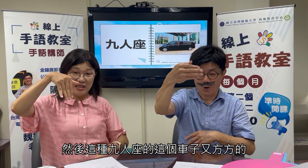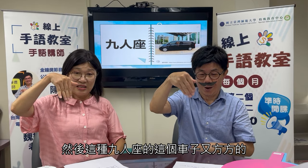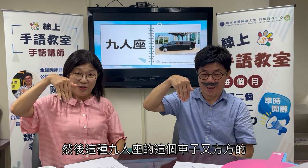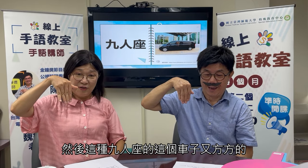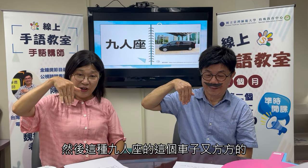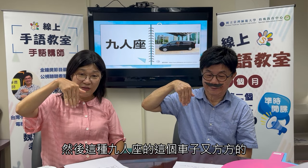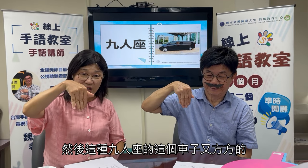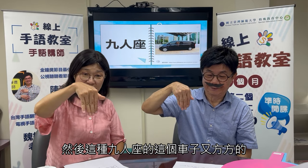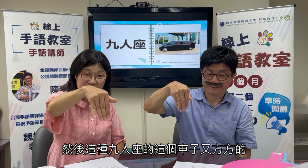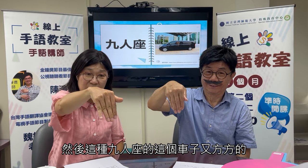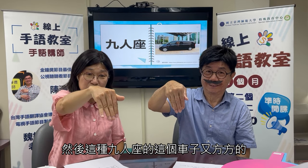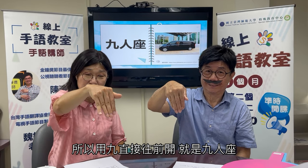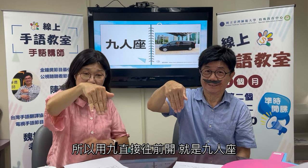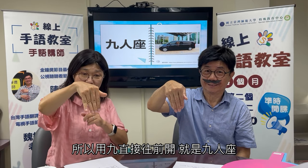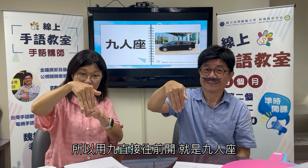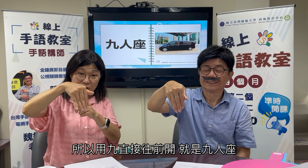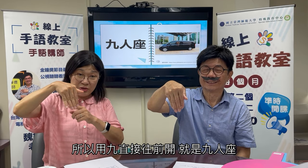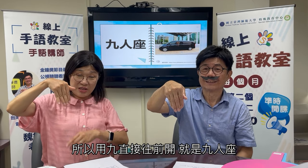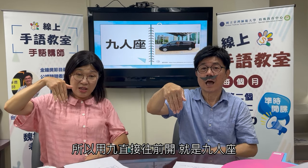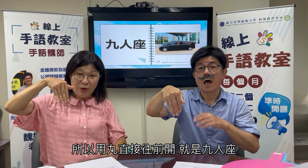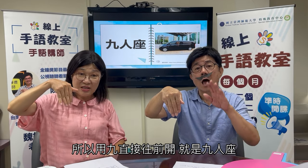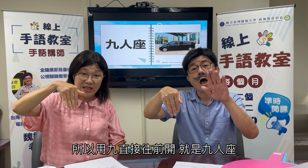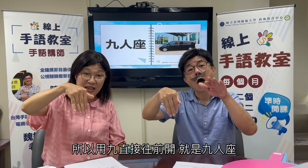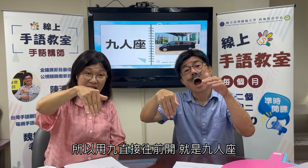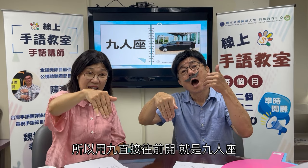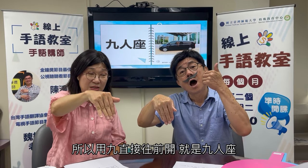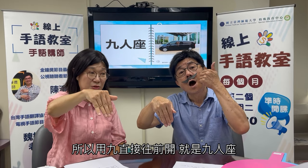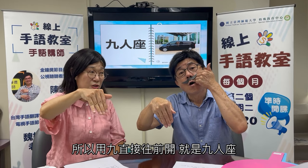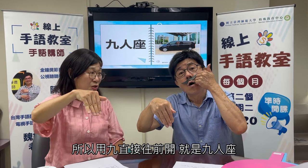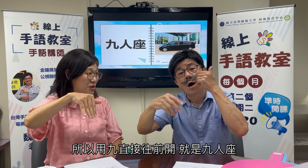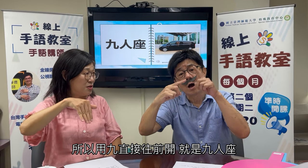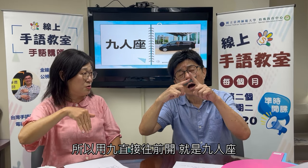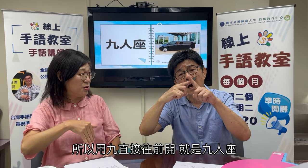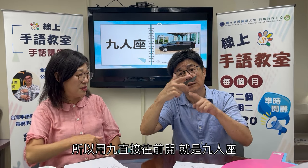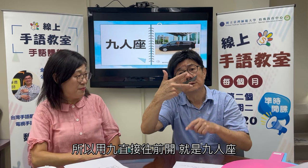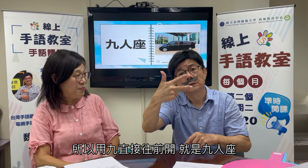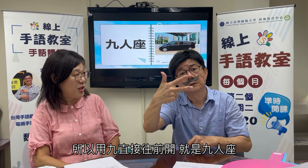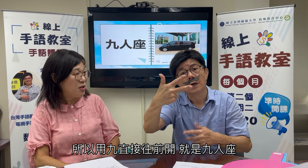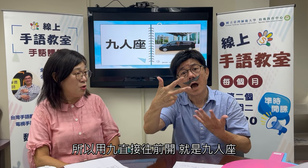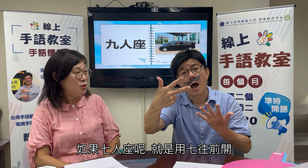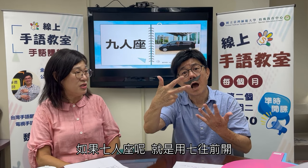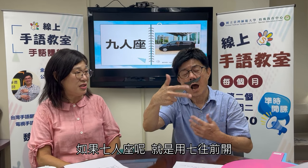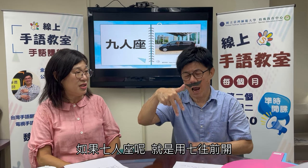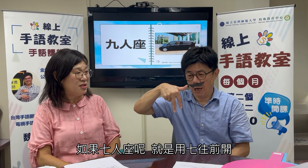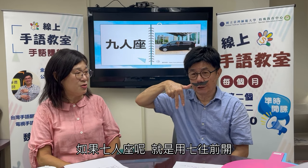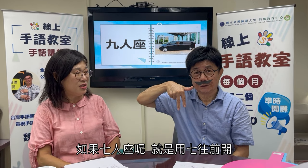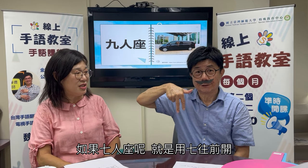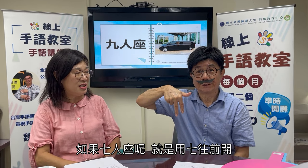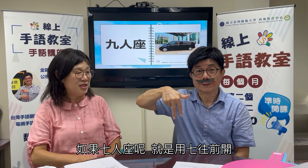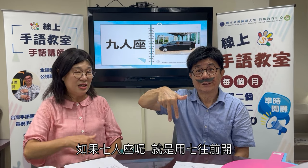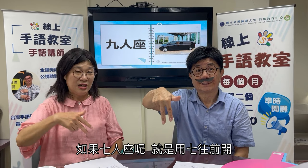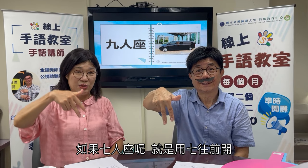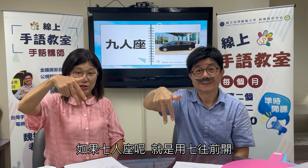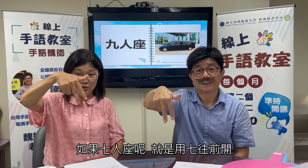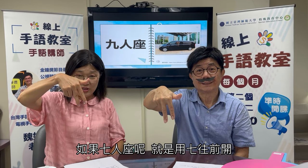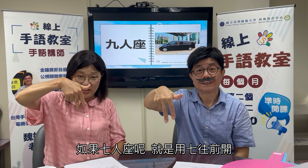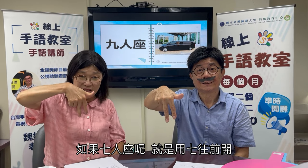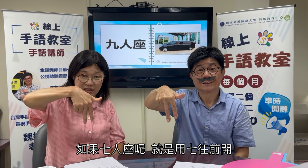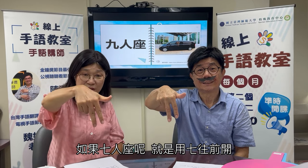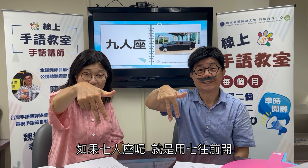又方方的，所以用九直接往前开就是九人座。如果七人座呢，就是用七往